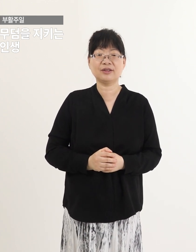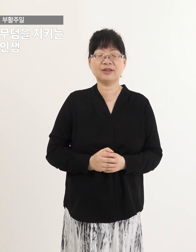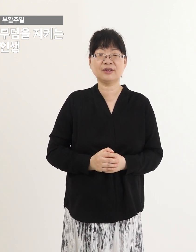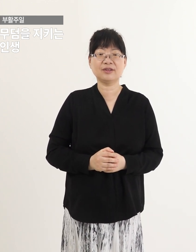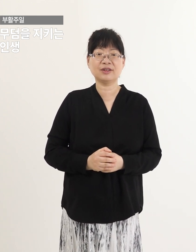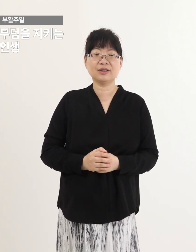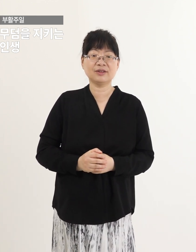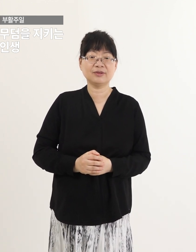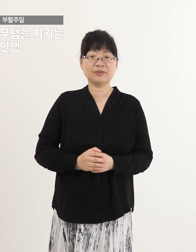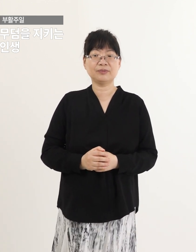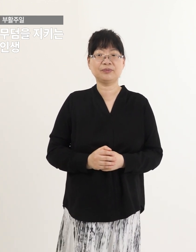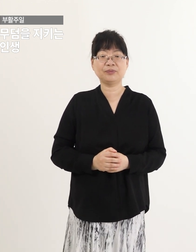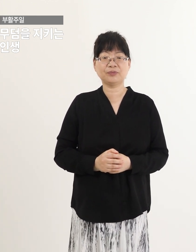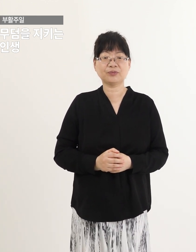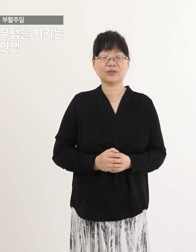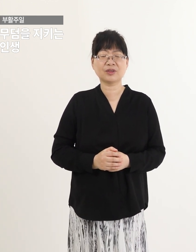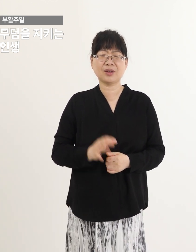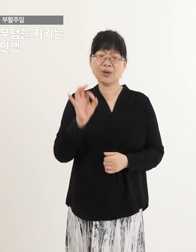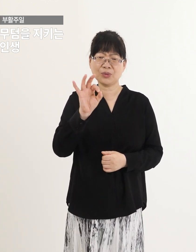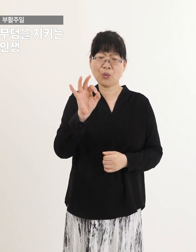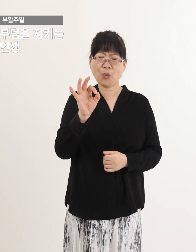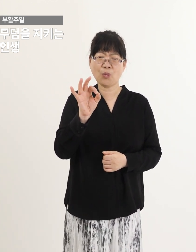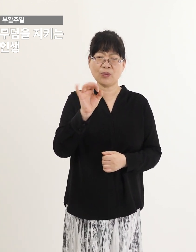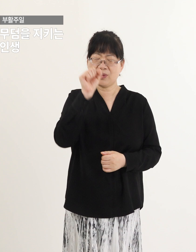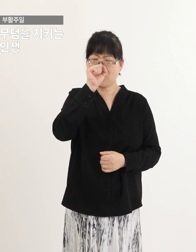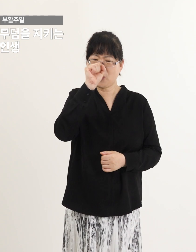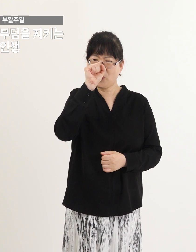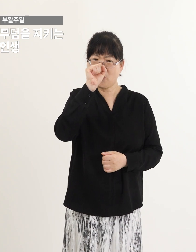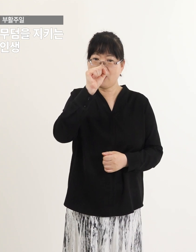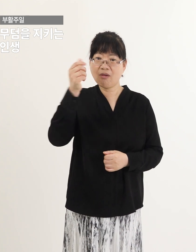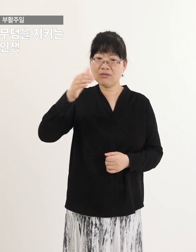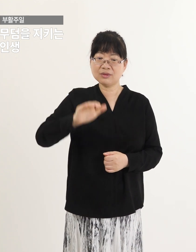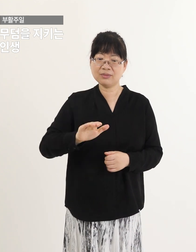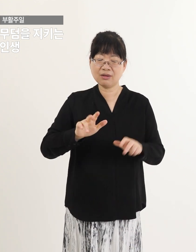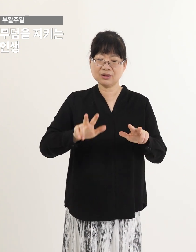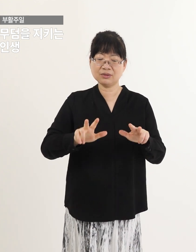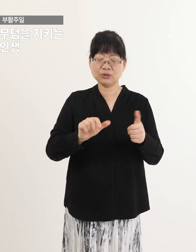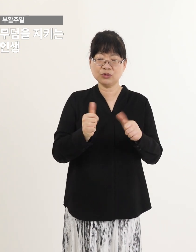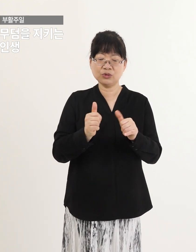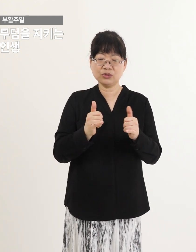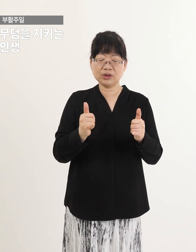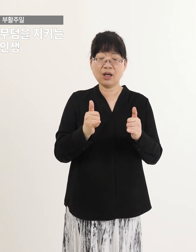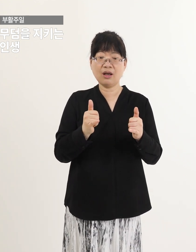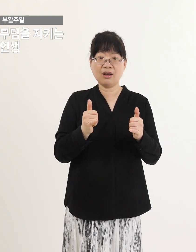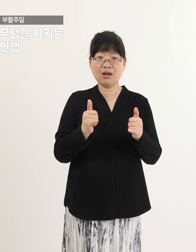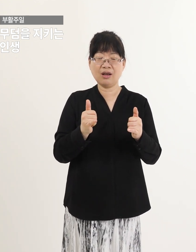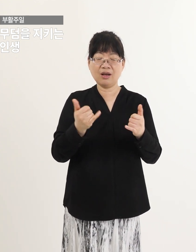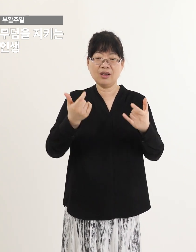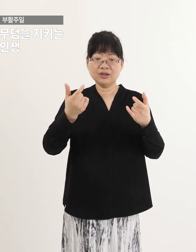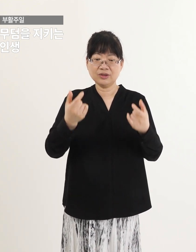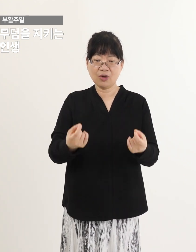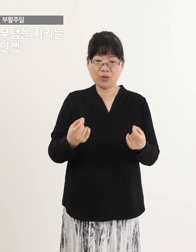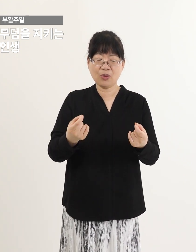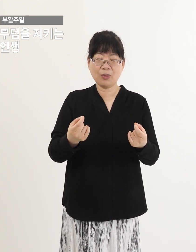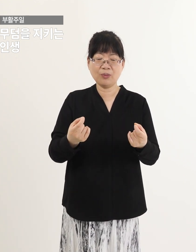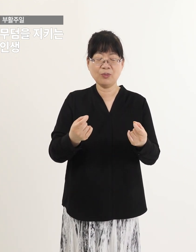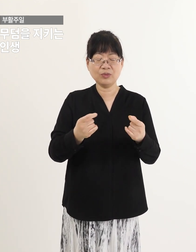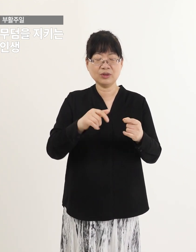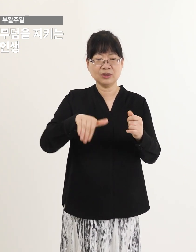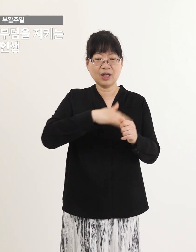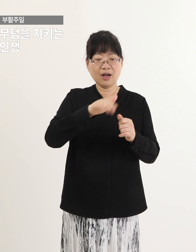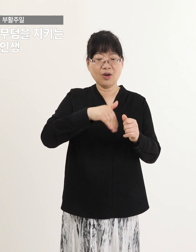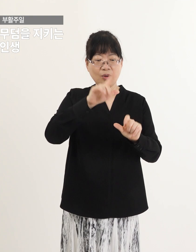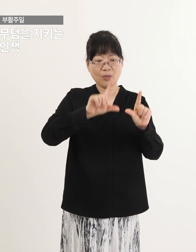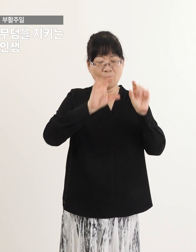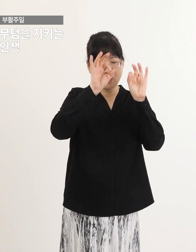아니 아무리 돈이 좋아도 죽은 자같이 충격을 받을 정도로 그